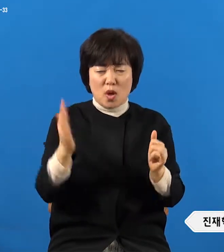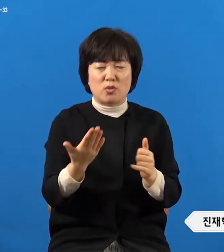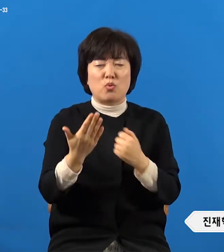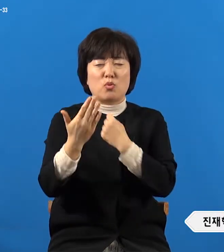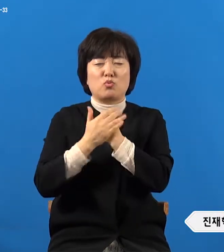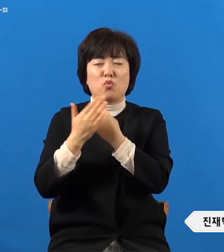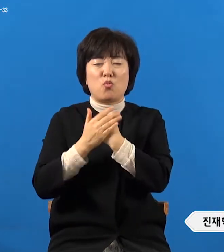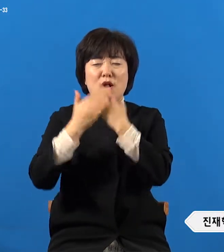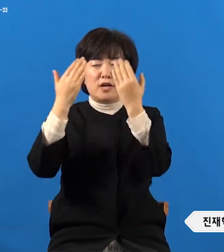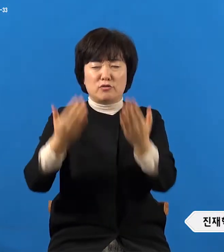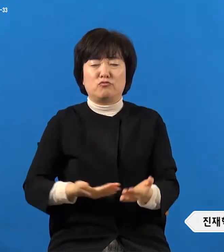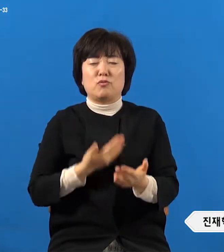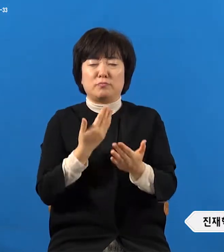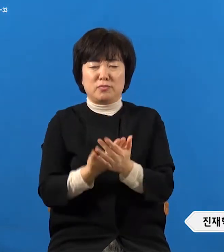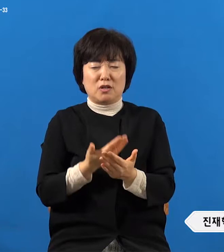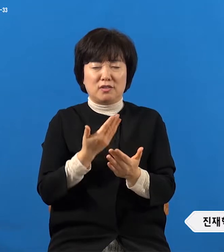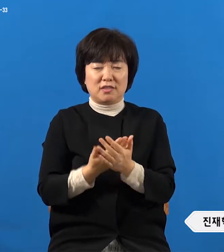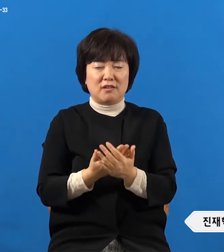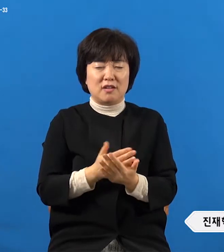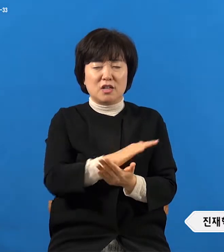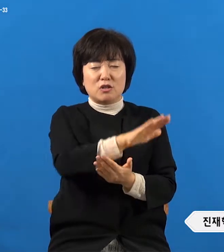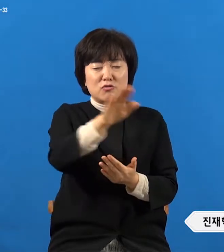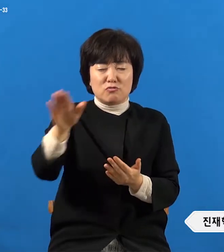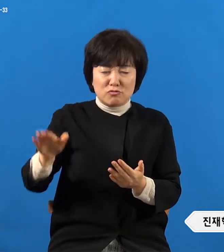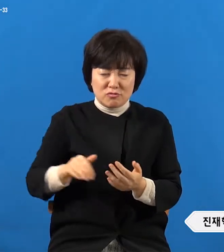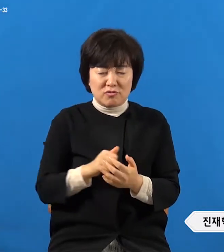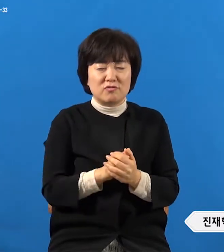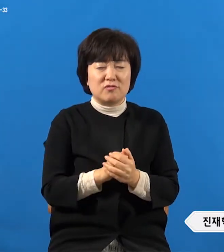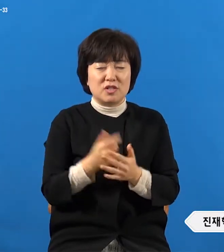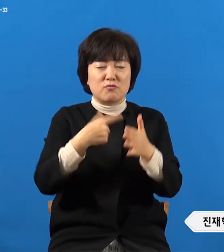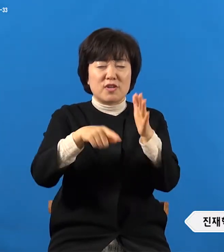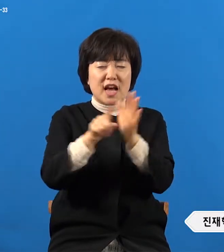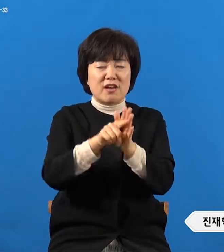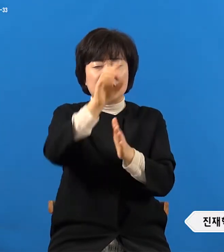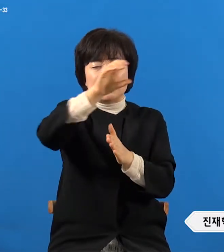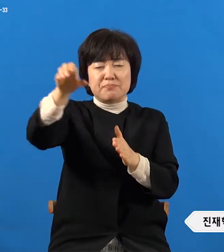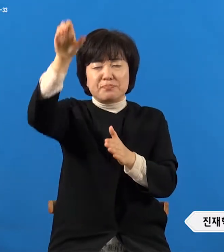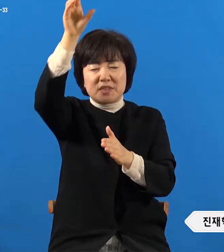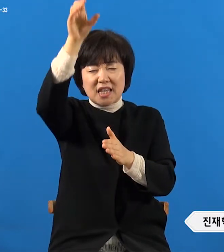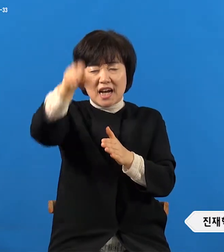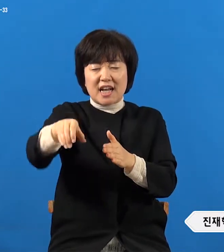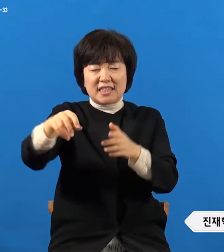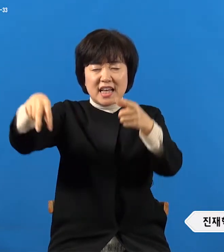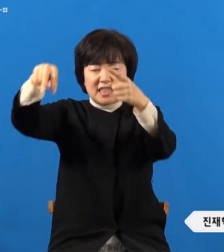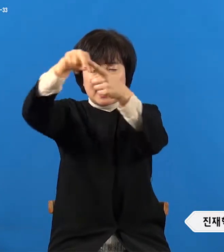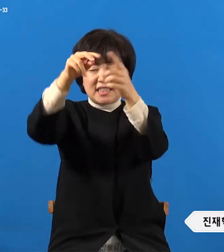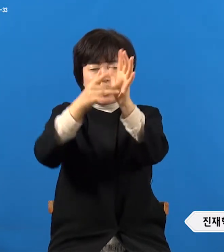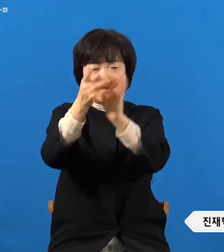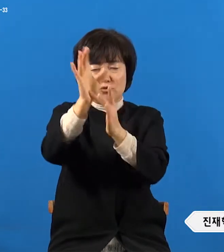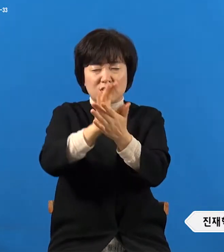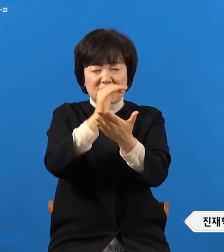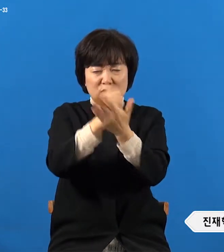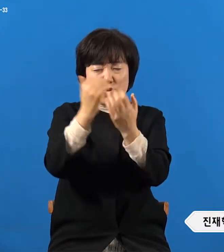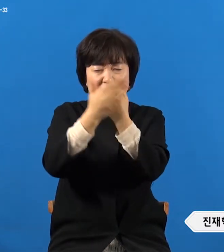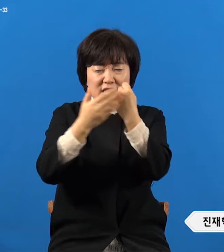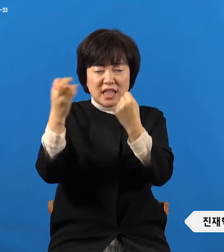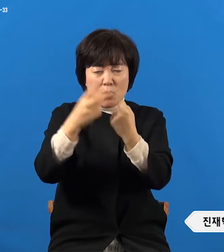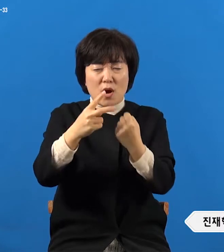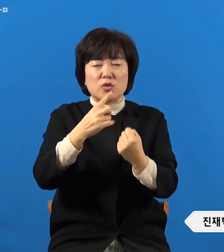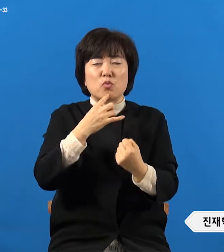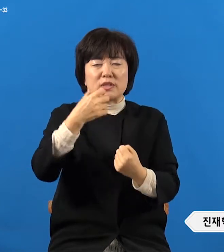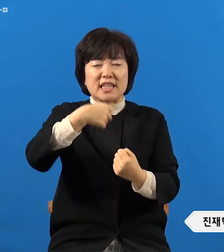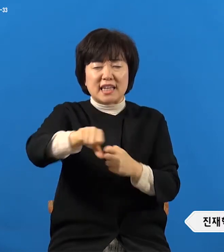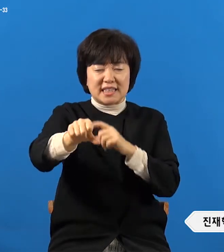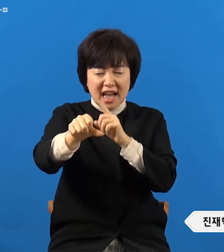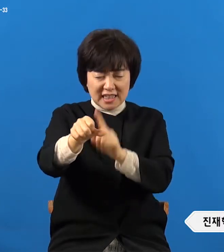도와 주옵소서. 이제는 우리를 위하여 십자가에 달리신 예수 그리스도의 은혜와 독생자 아들을